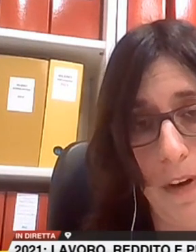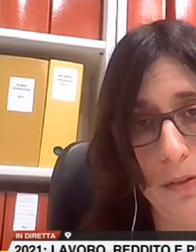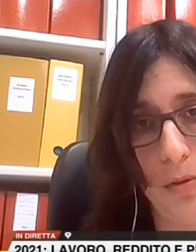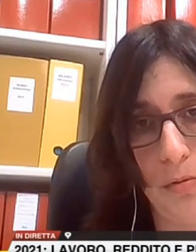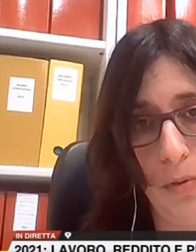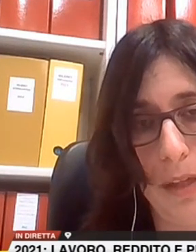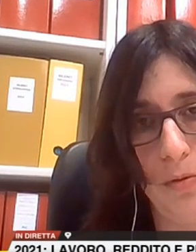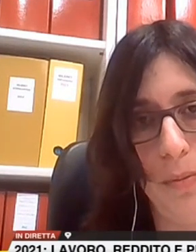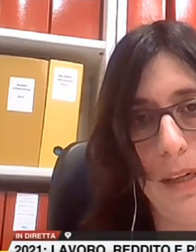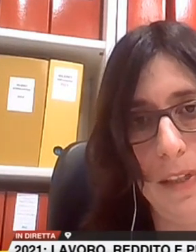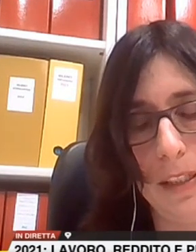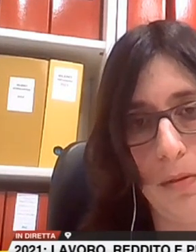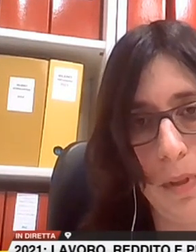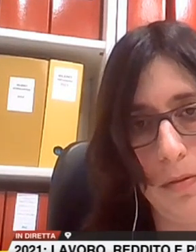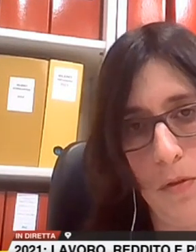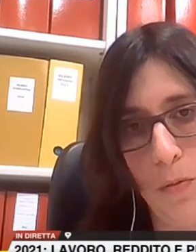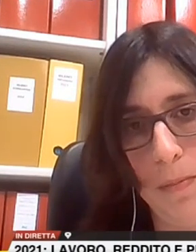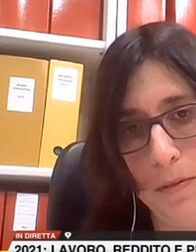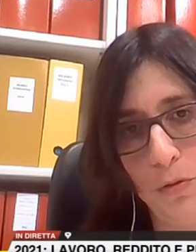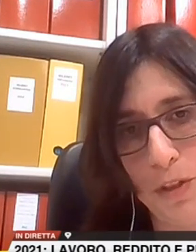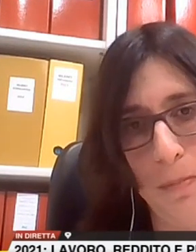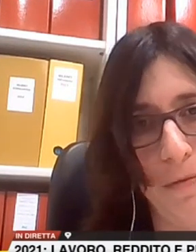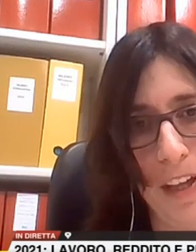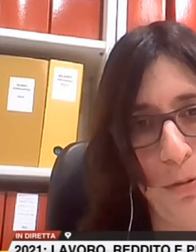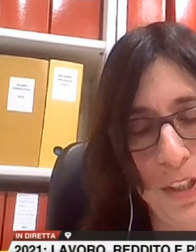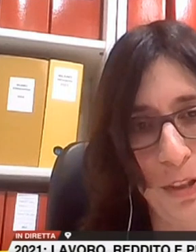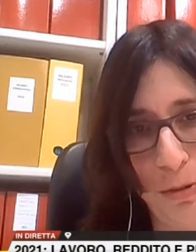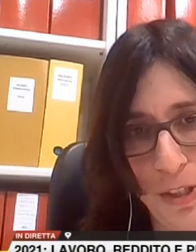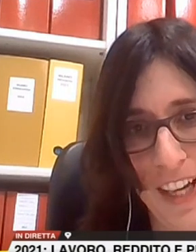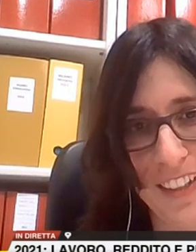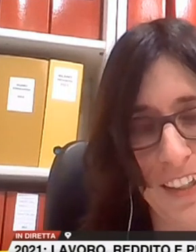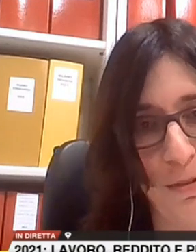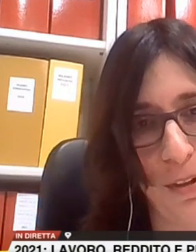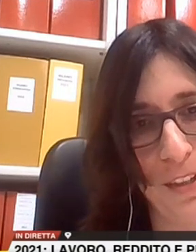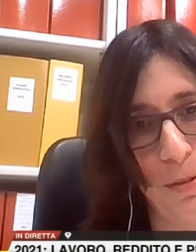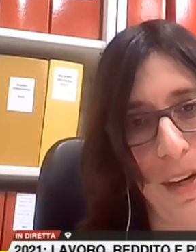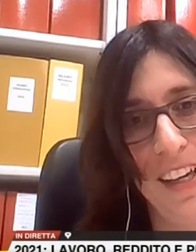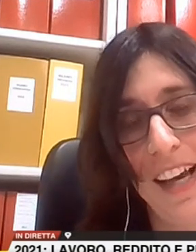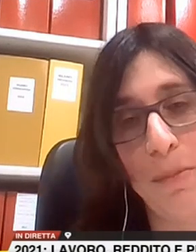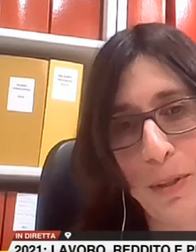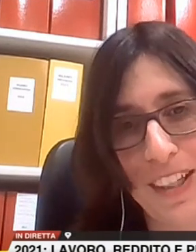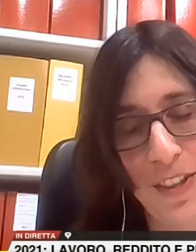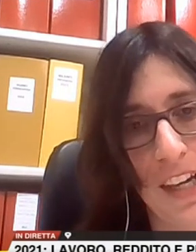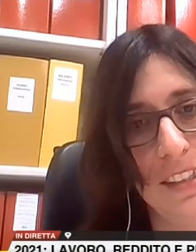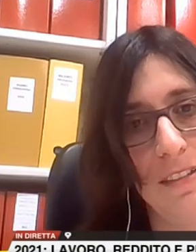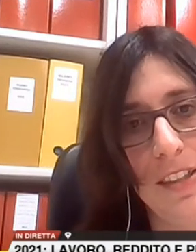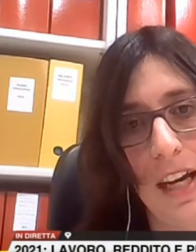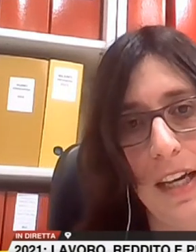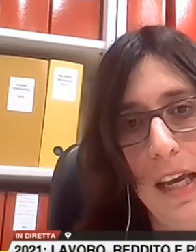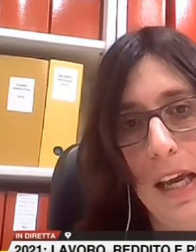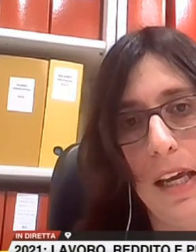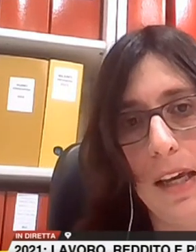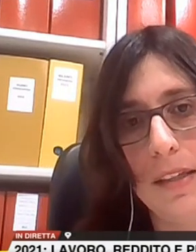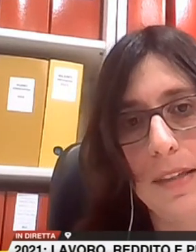sempre fatto in tutto l'anno 2020 e come abbiamo sempre fatto nei 110 anni della storia, insomma, almeno della CGIL